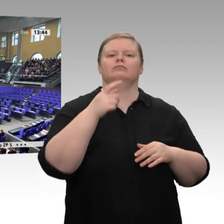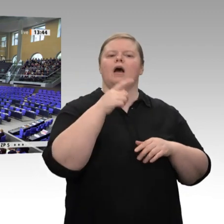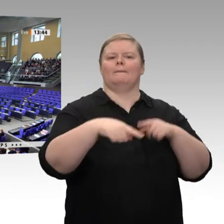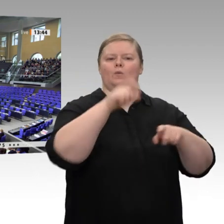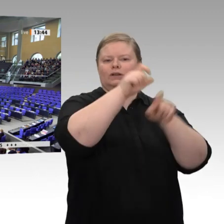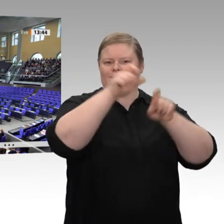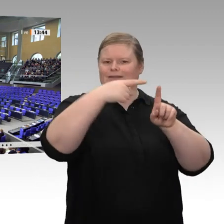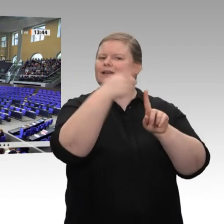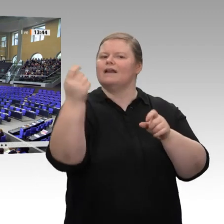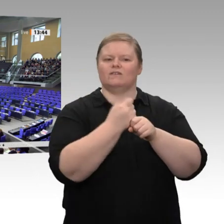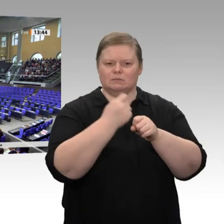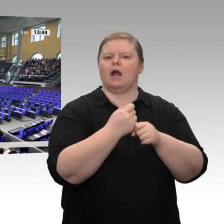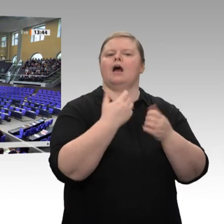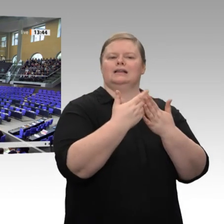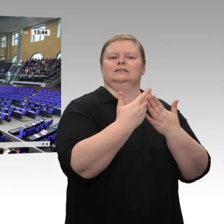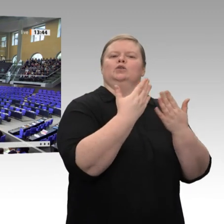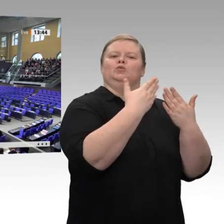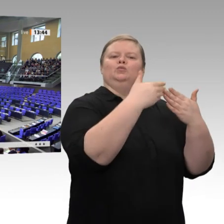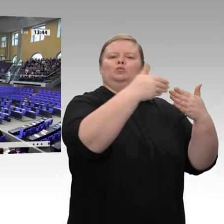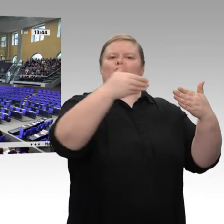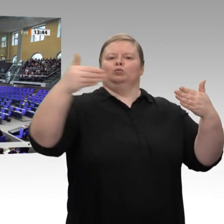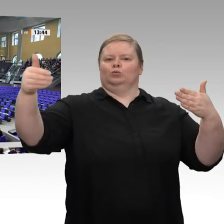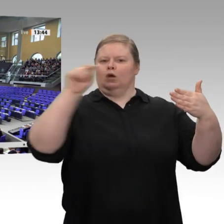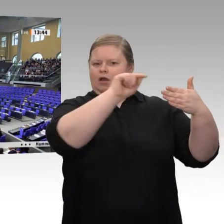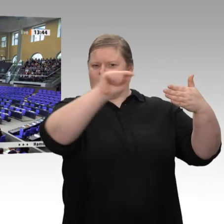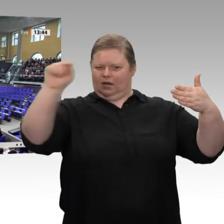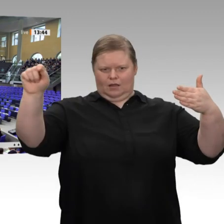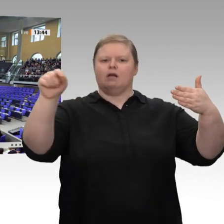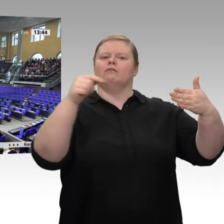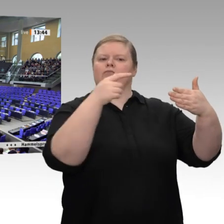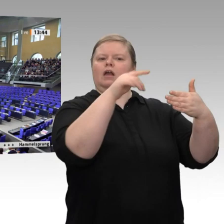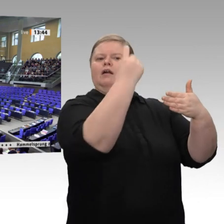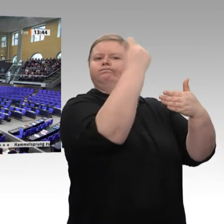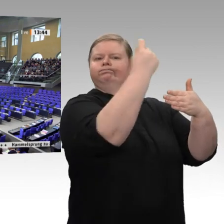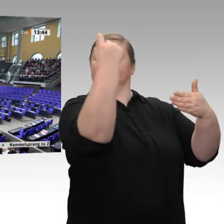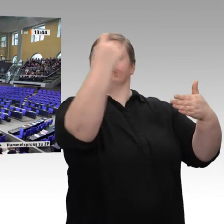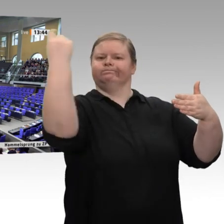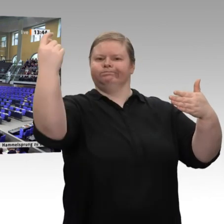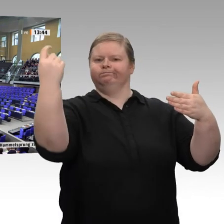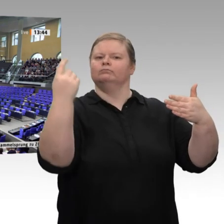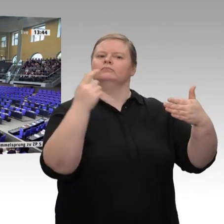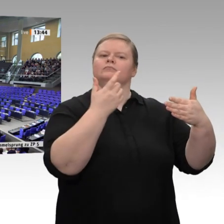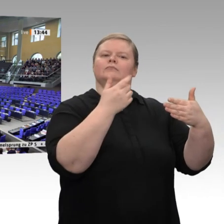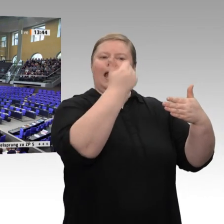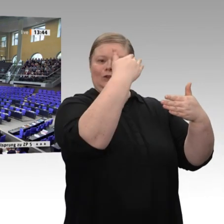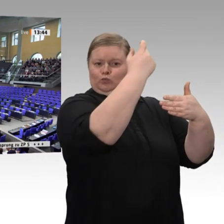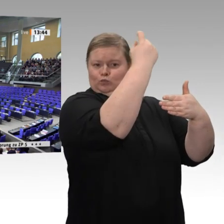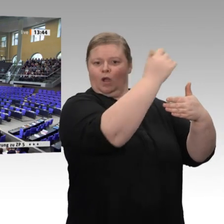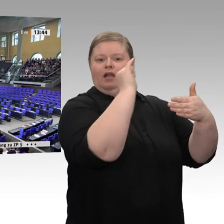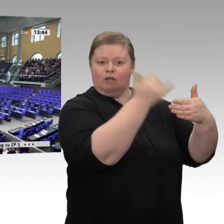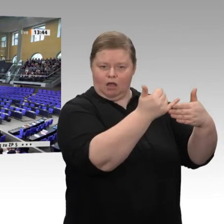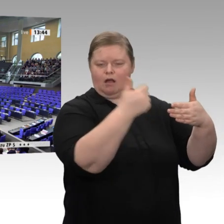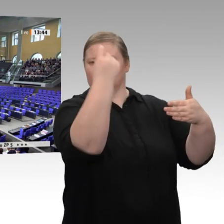durch speziell gekennzeichnete Türen hier an der Stirnseite des Saales wieder herein. Über der einen